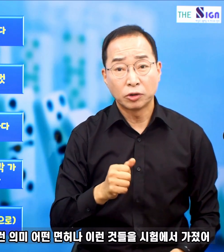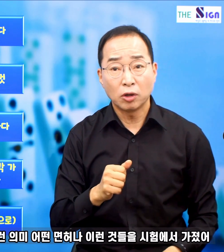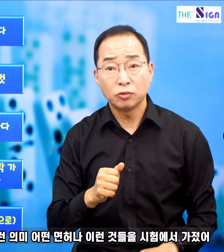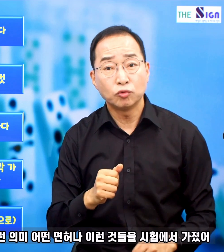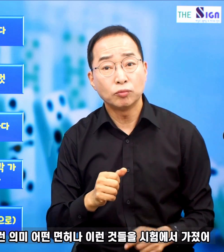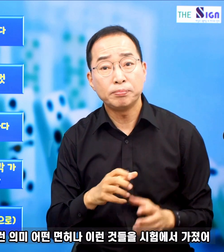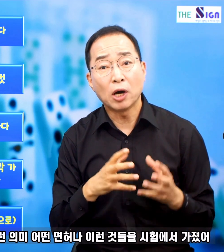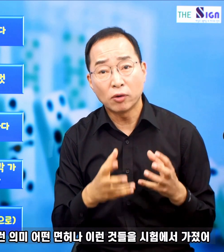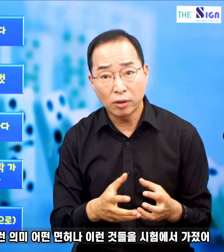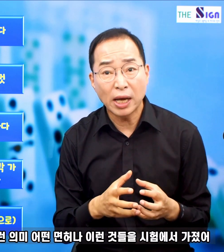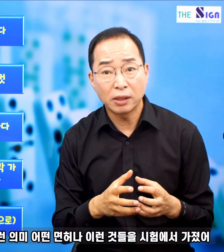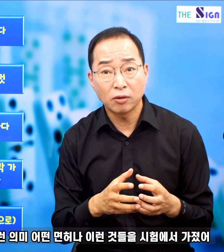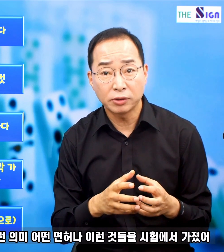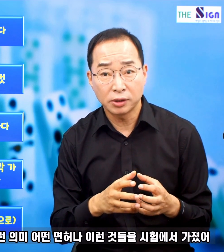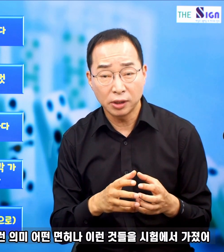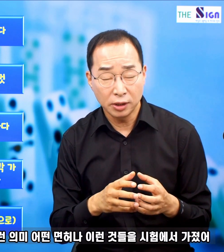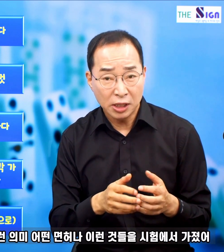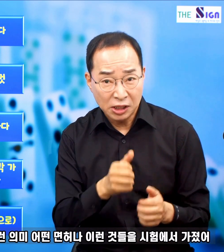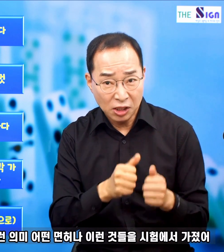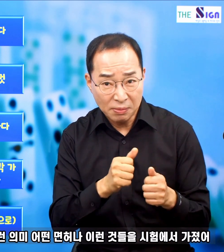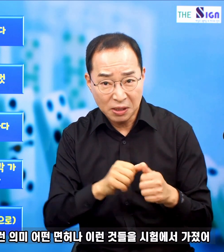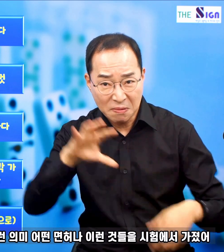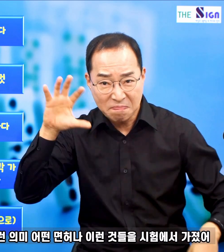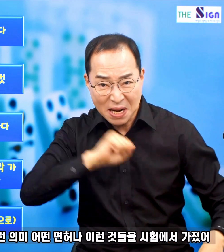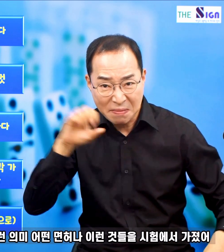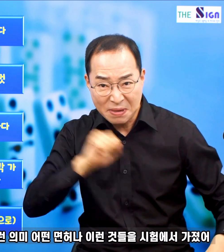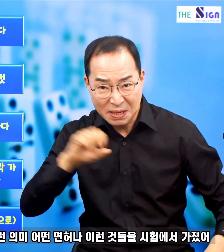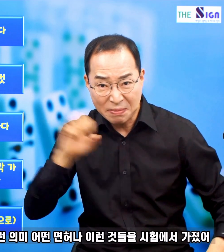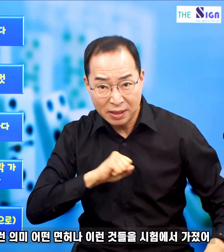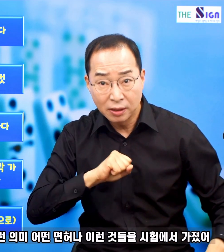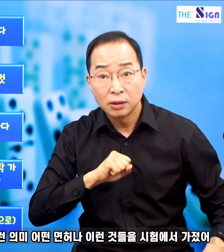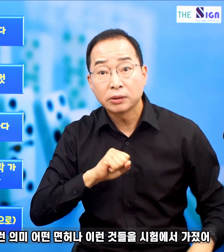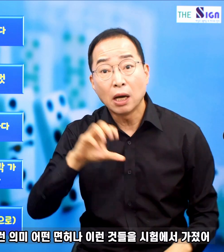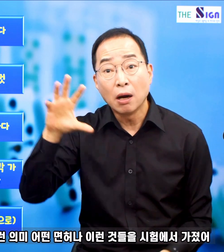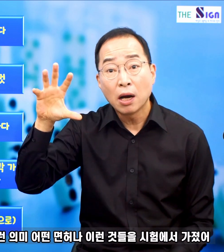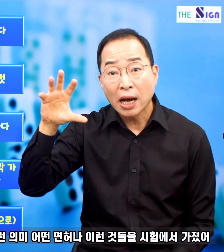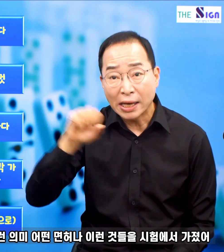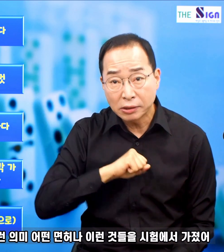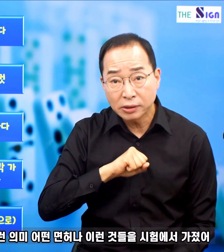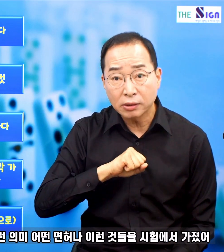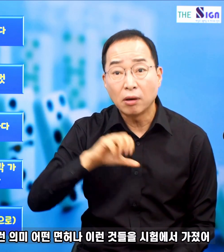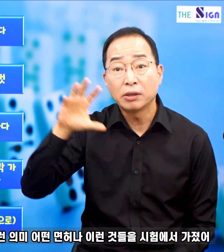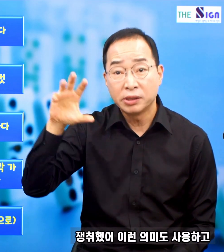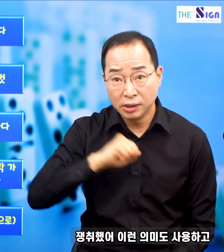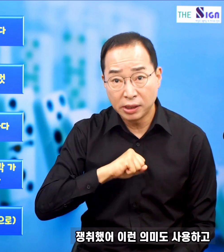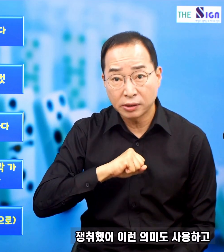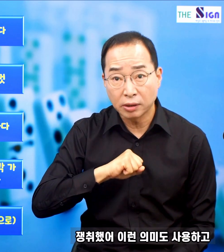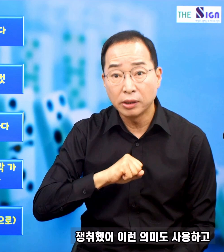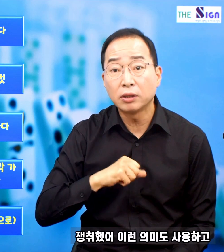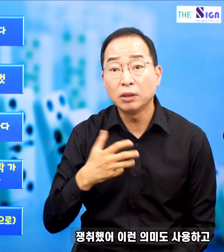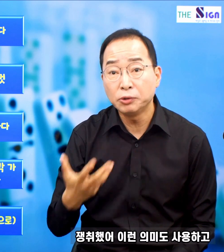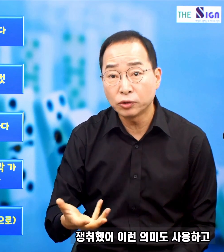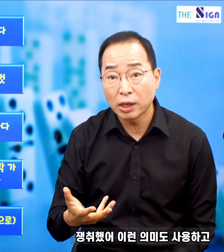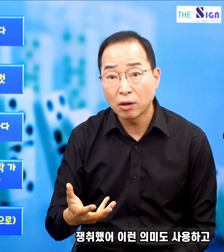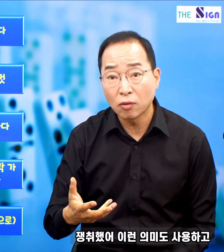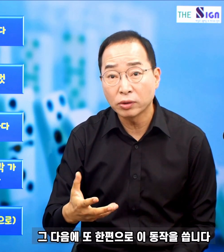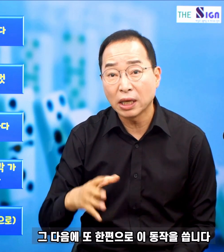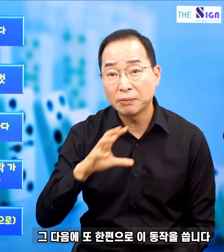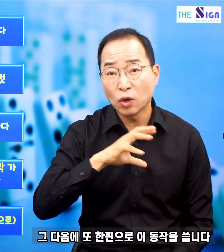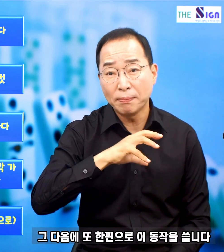어떤 면허나 이런 것들을 시험에서 자, 가졌어, 쟁취했어 이런 의미도 사용하고 그 다음에 또